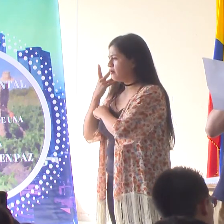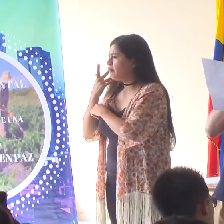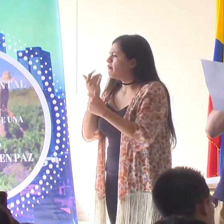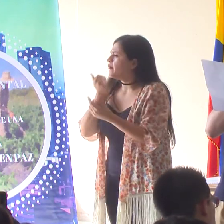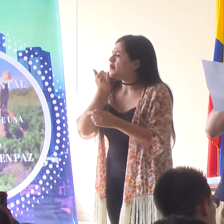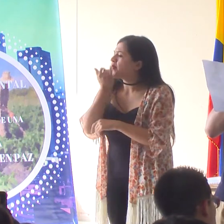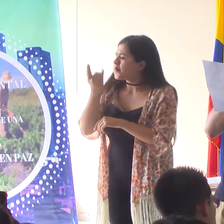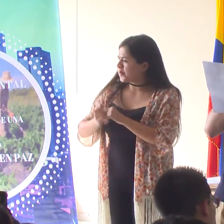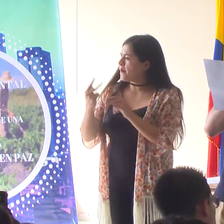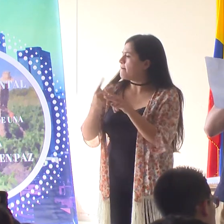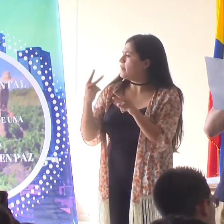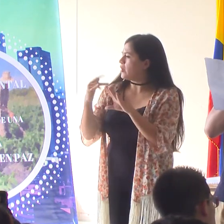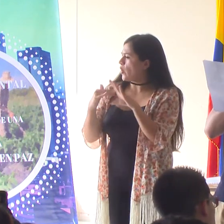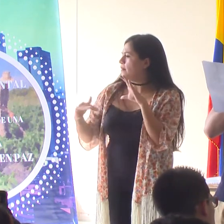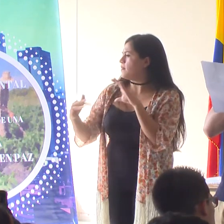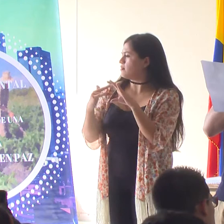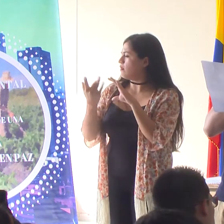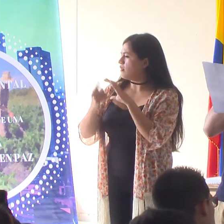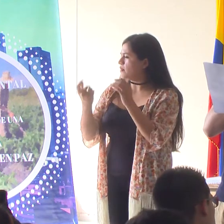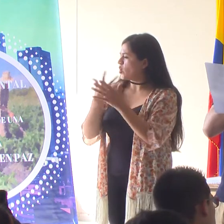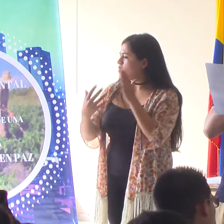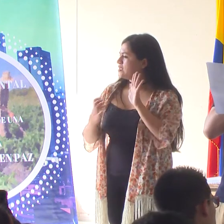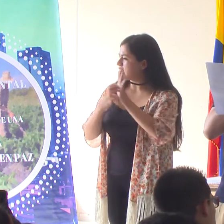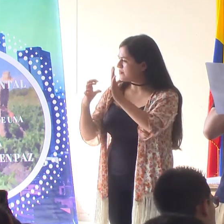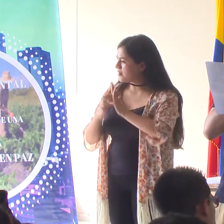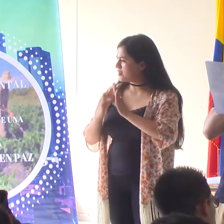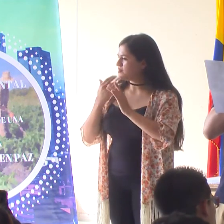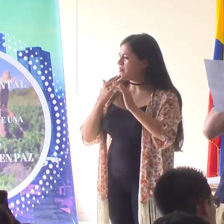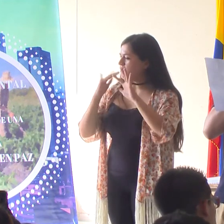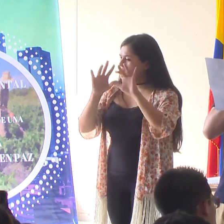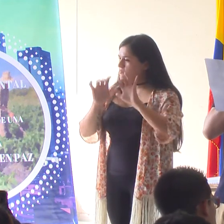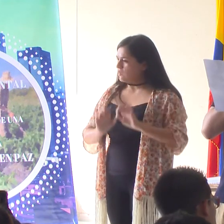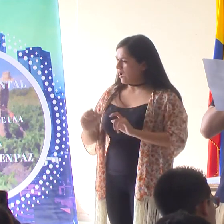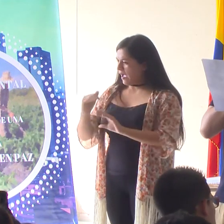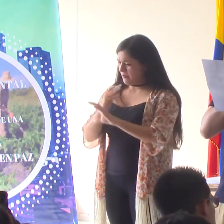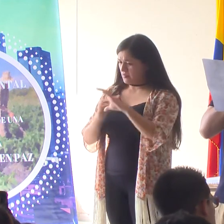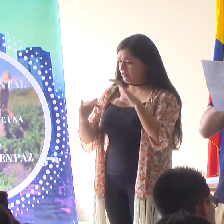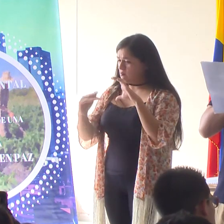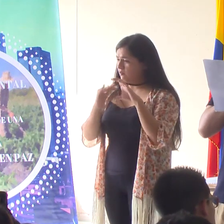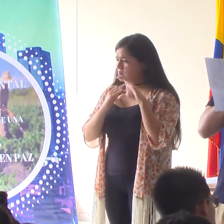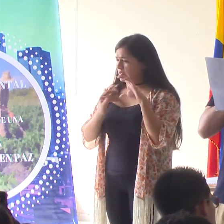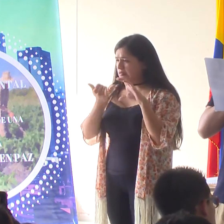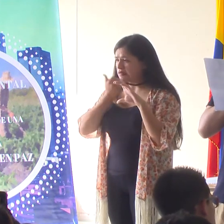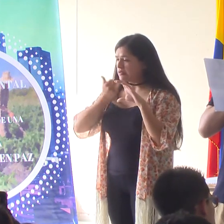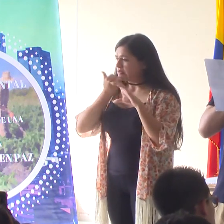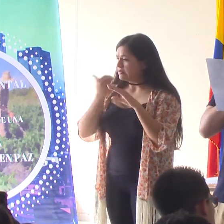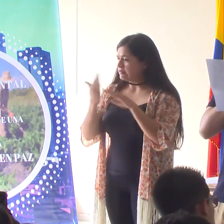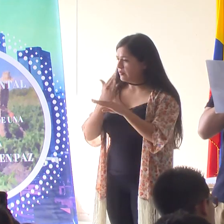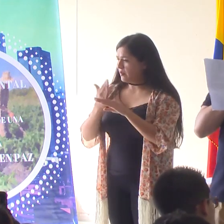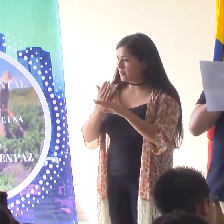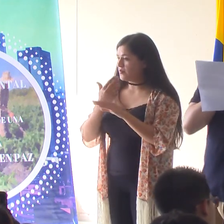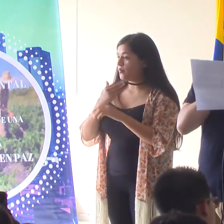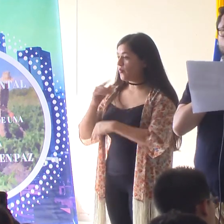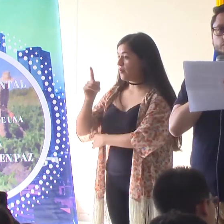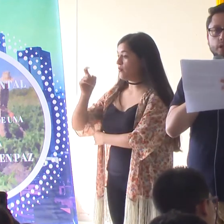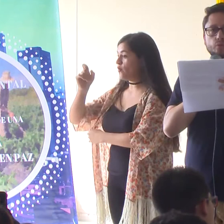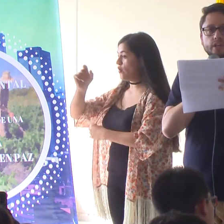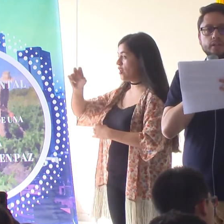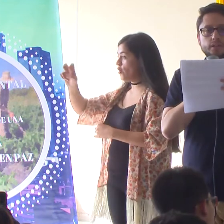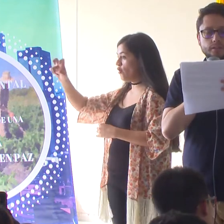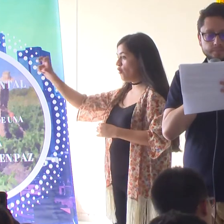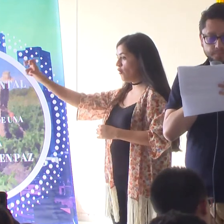espectacularidad de las imágenes el deterioro ambiental es preocupante cuando toca los espacios del gran